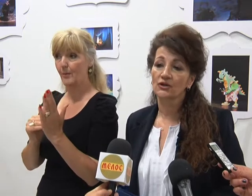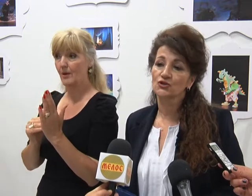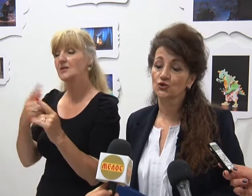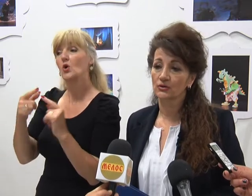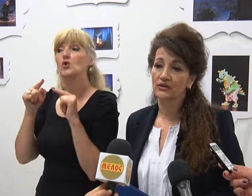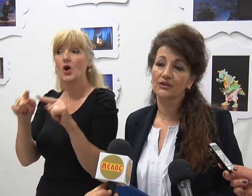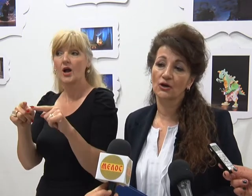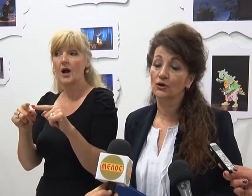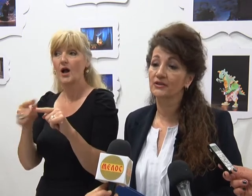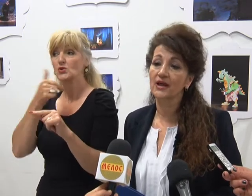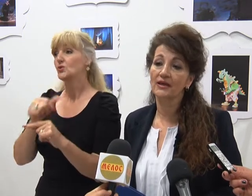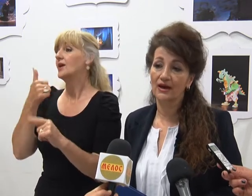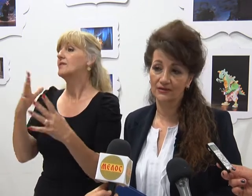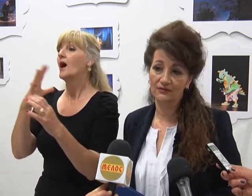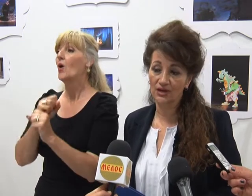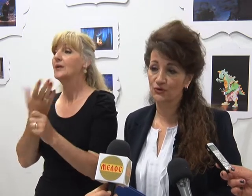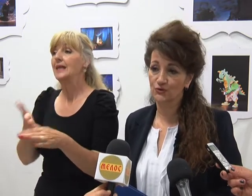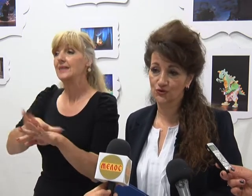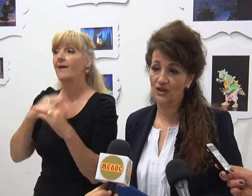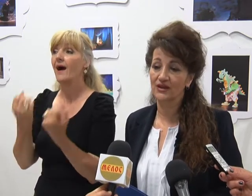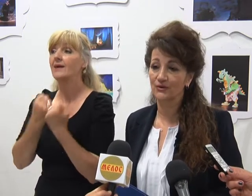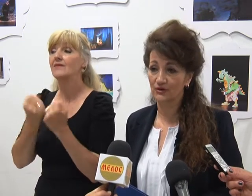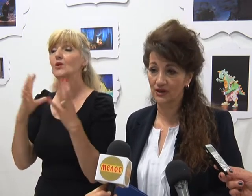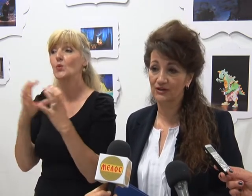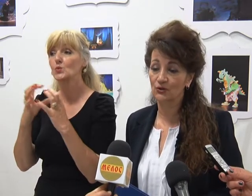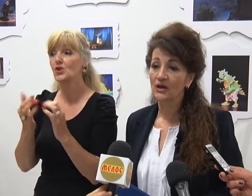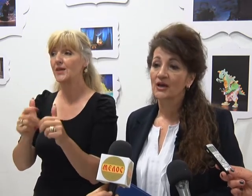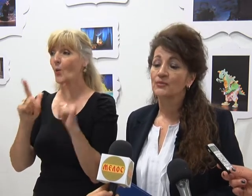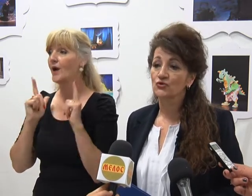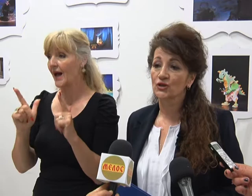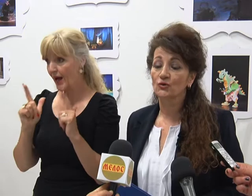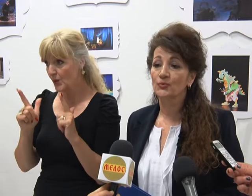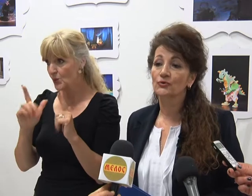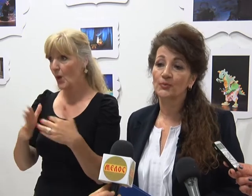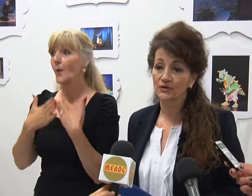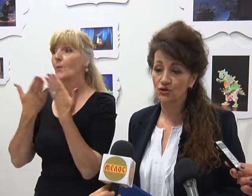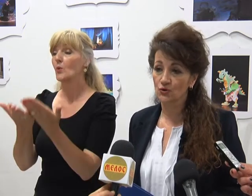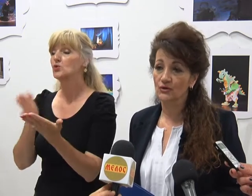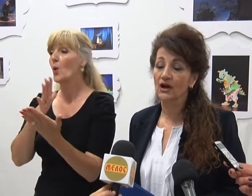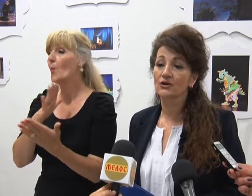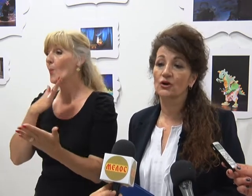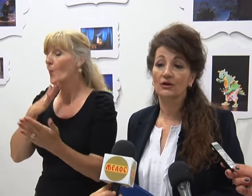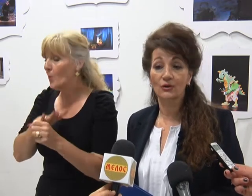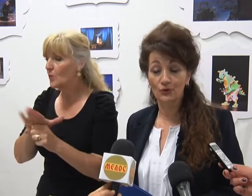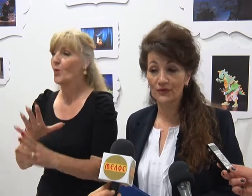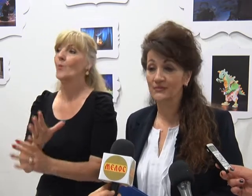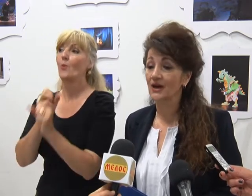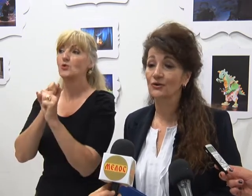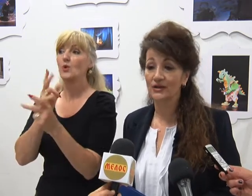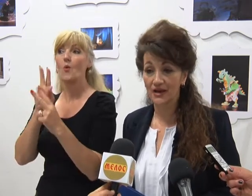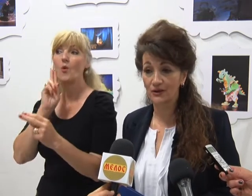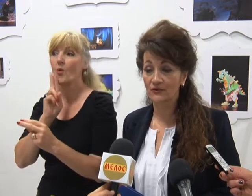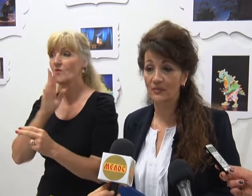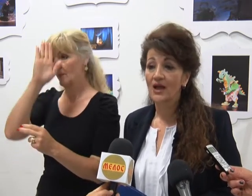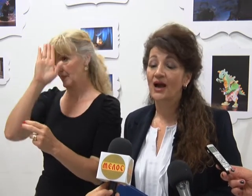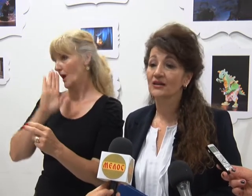zbog toga što su jedno od najaktivnijih udruženja u gradu, pružaju punu podršku kako gluvim, tako